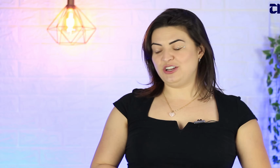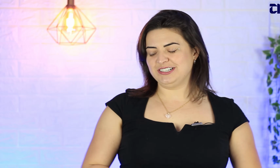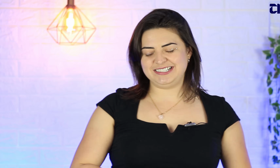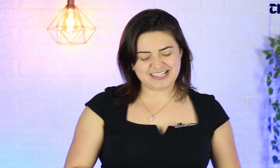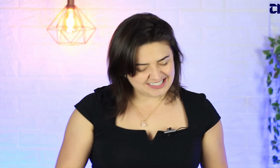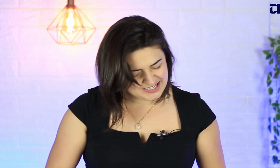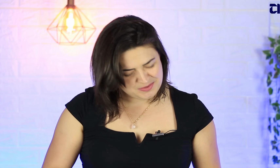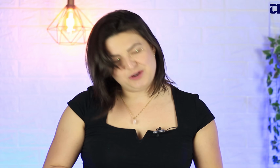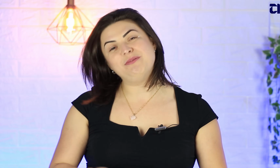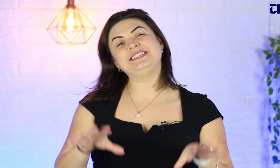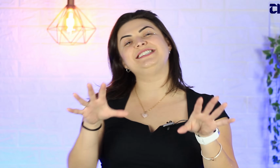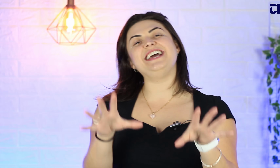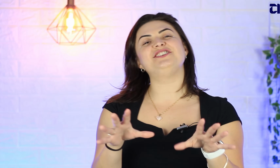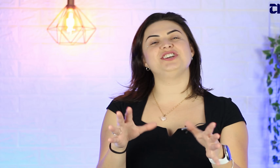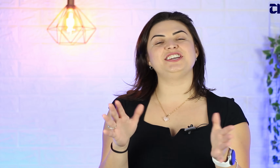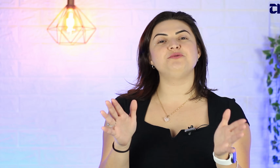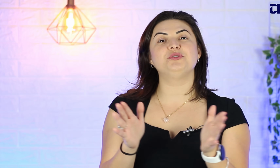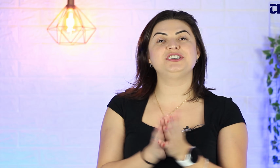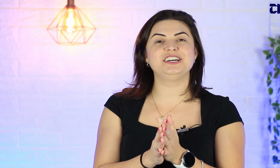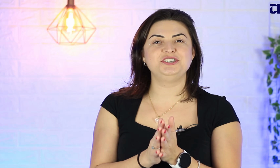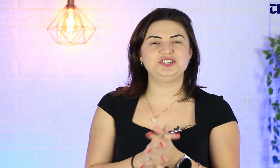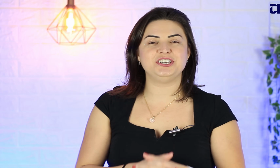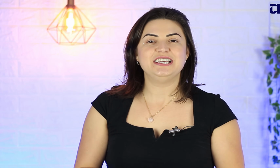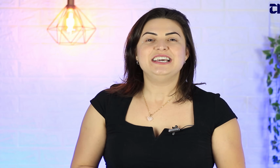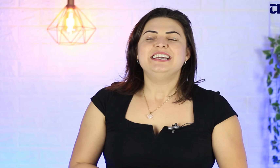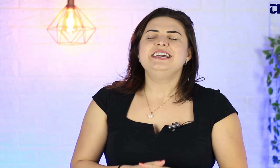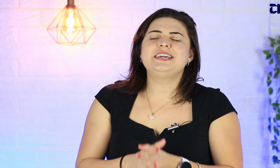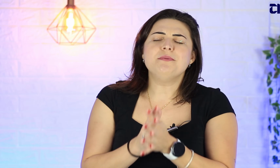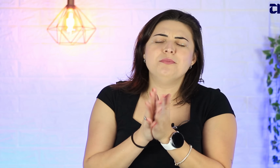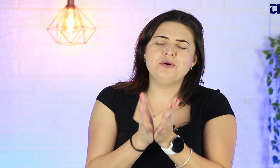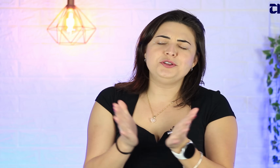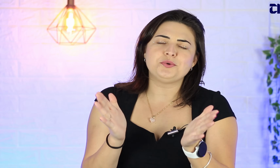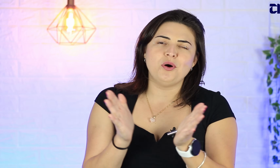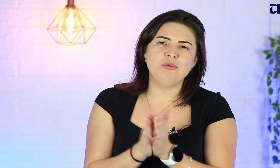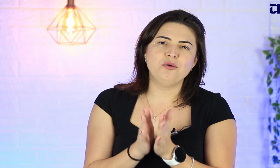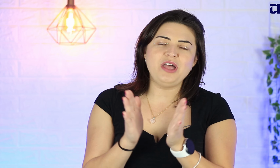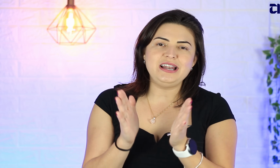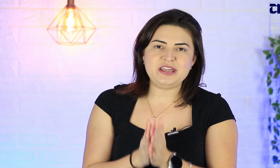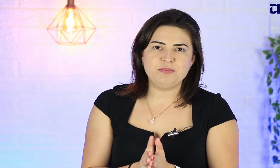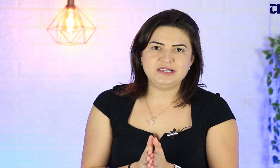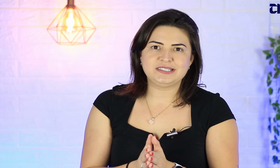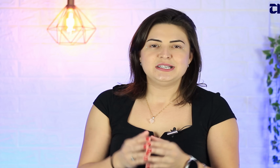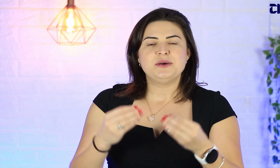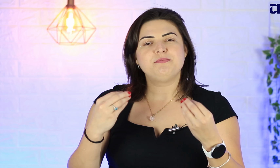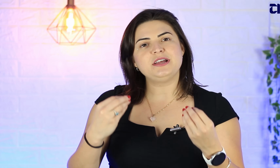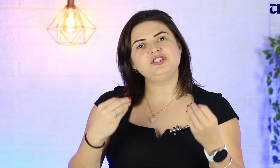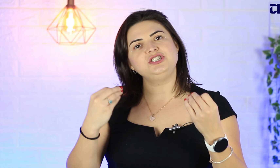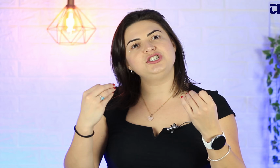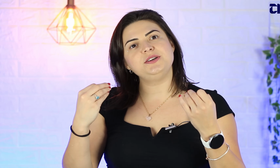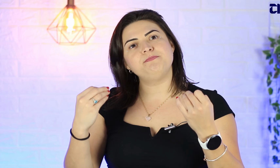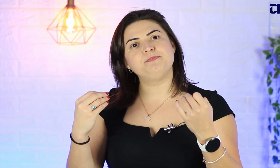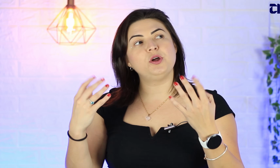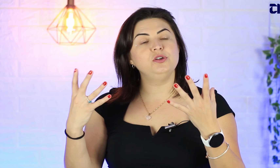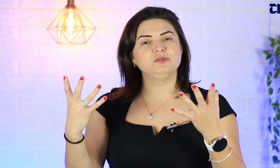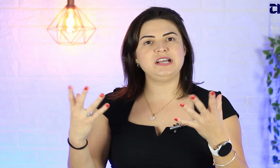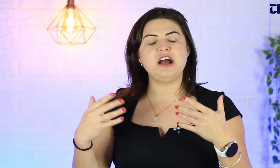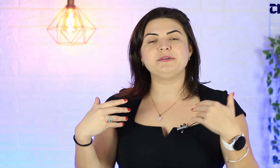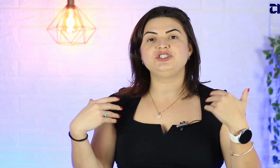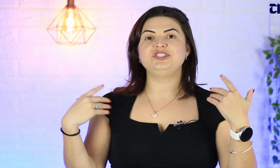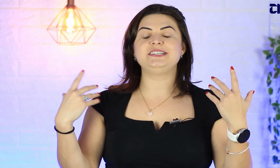valiosíssima, um macete aqui importante. E que é muito comum na Libras. Para a gente pronunciar, para a gente